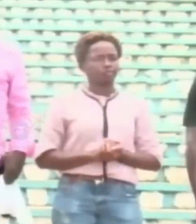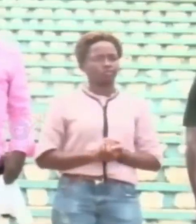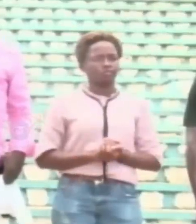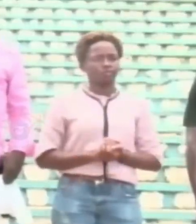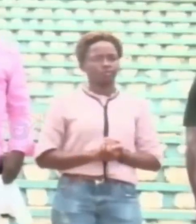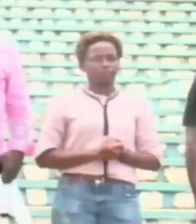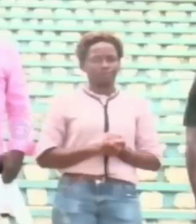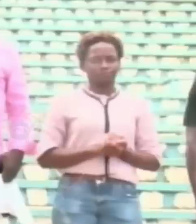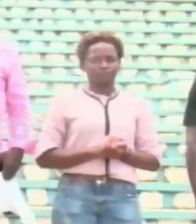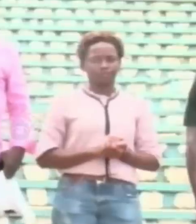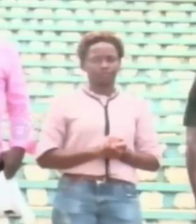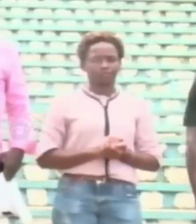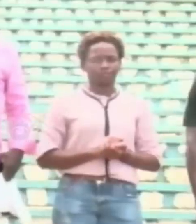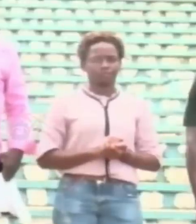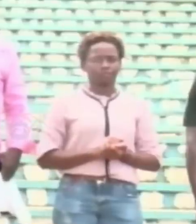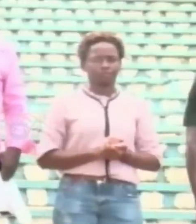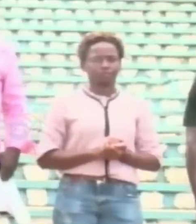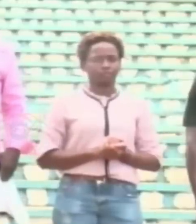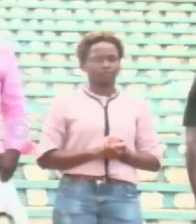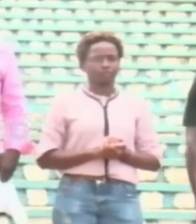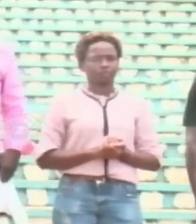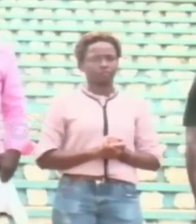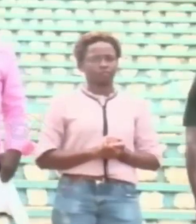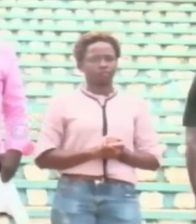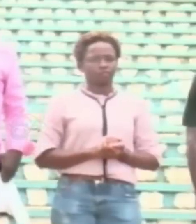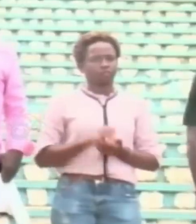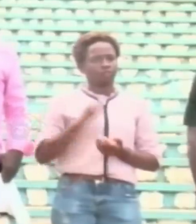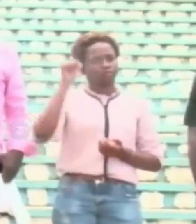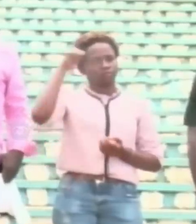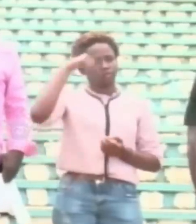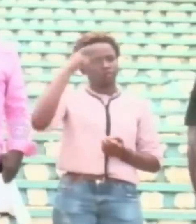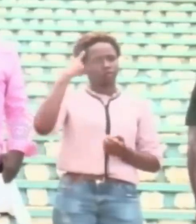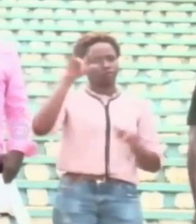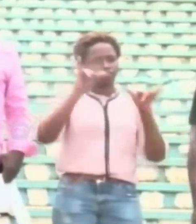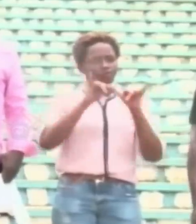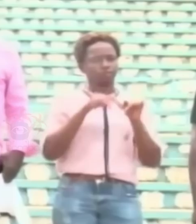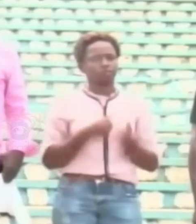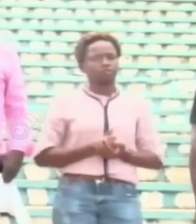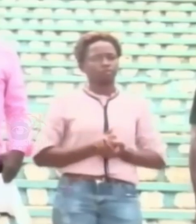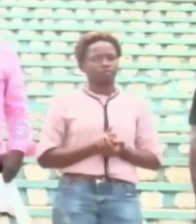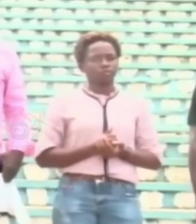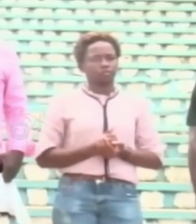façon pour joindre terrain pour construire centrale électrique du Chiti a. Pour même gens